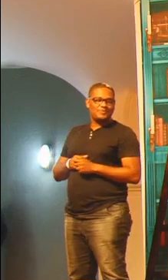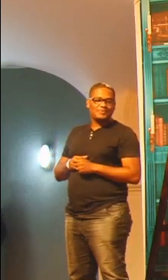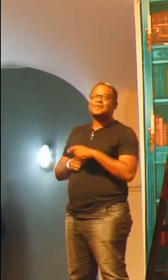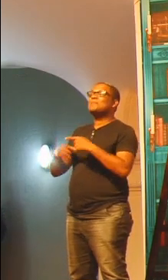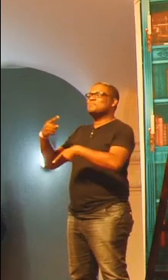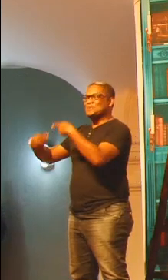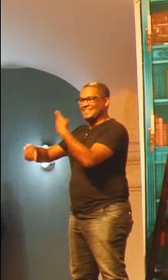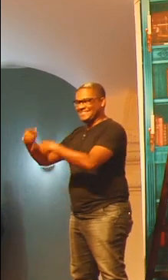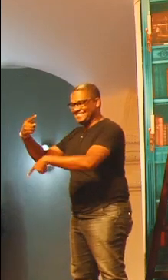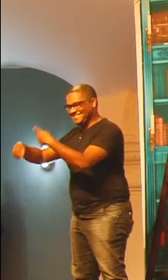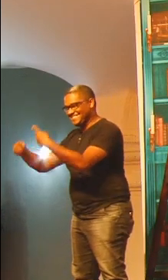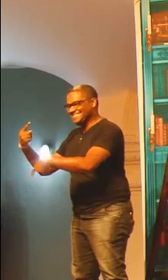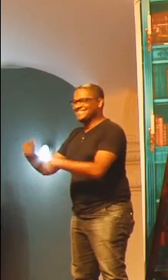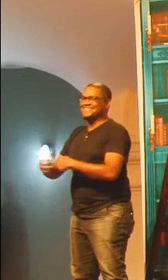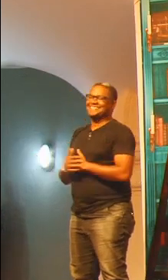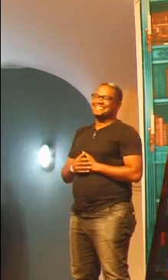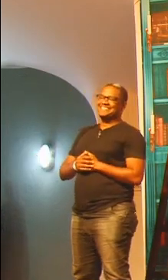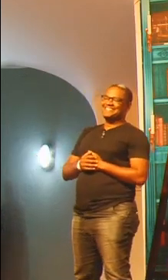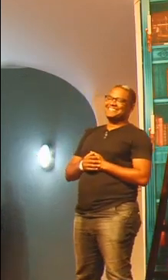Política.